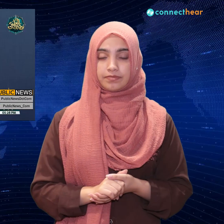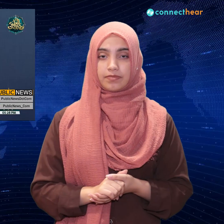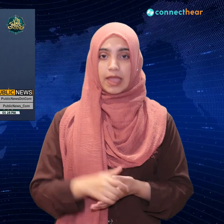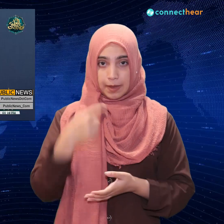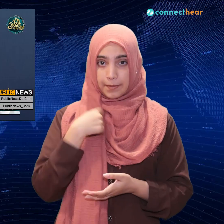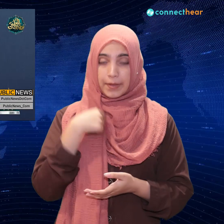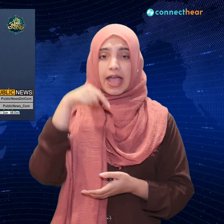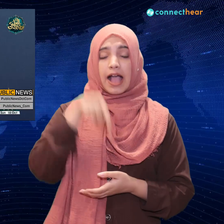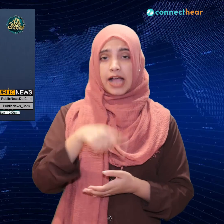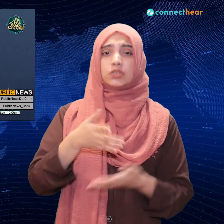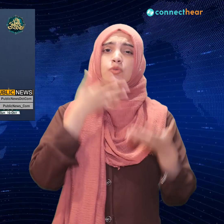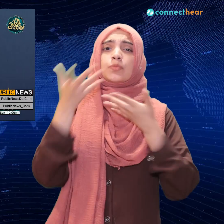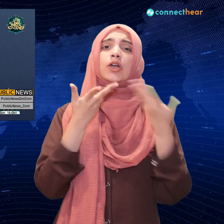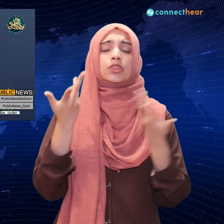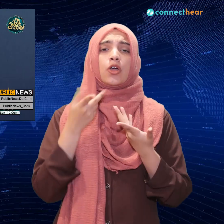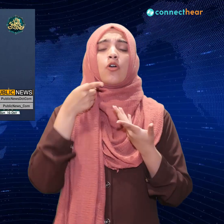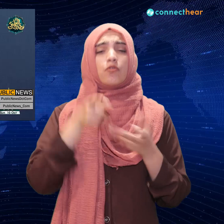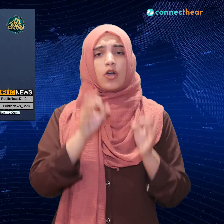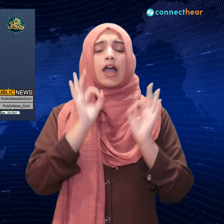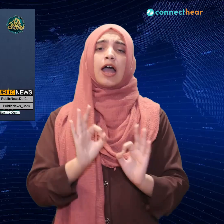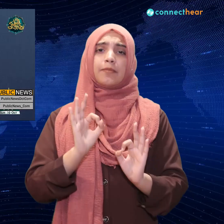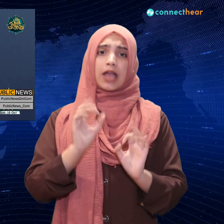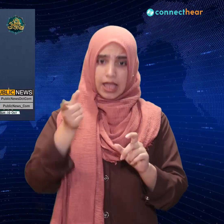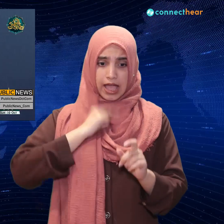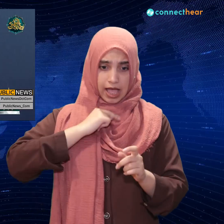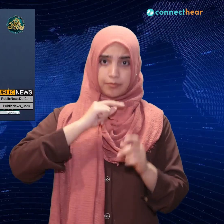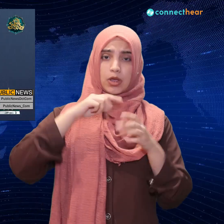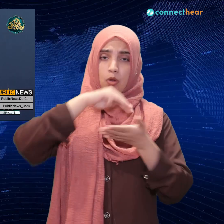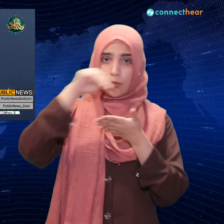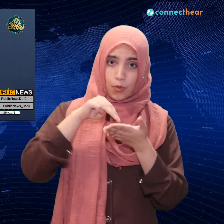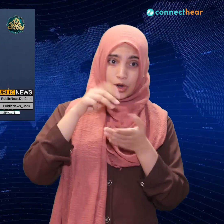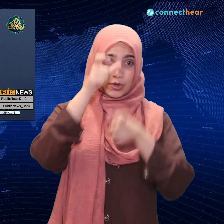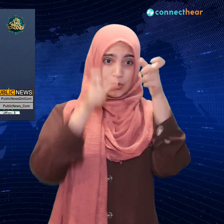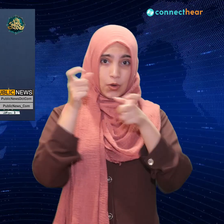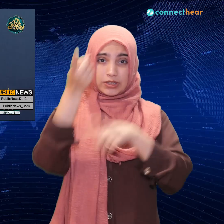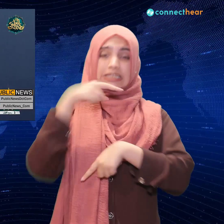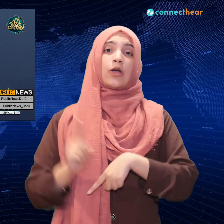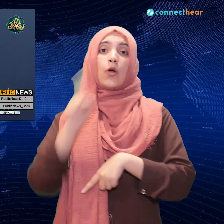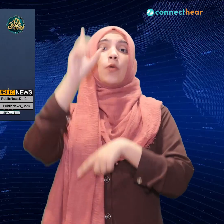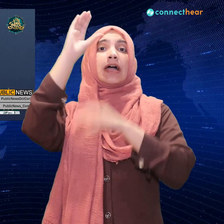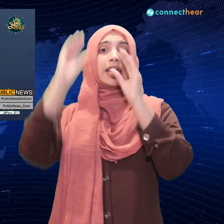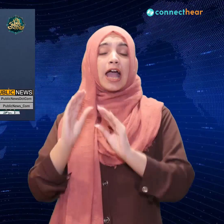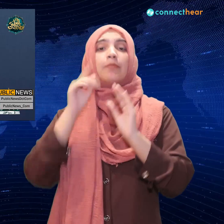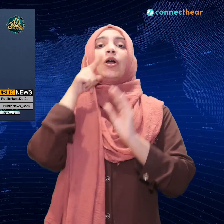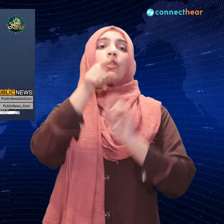میں جو آج بات کرنا چاہتا ہوں وہ اپنی قوم کے نوجوانوں سے کرنا چاہتا ہوں، کیونکہ ہماری اکثریت نوجوان